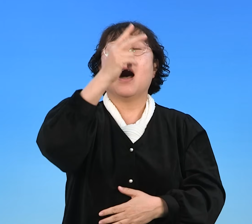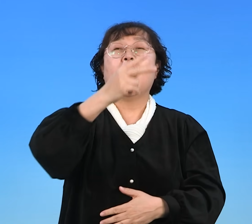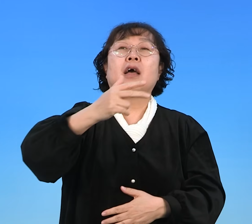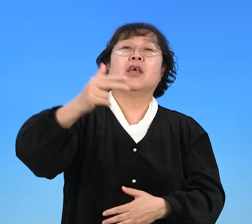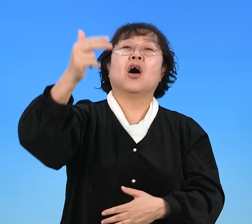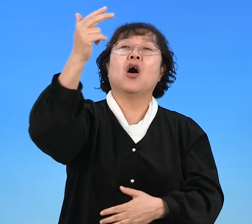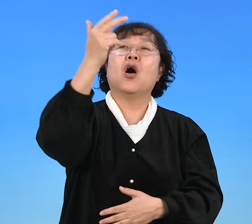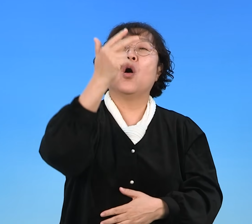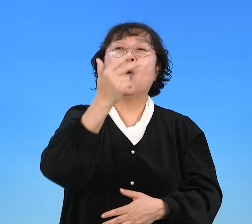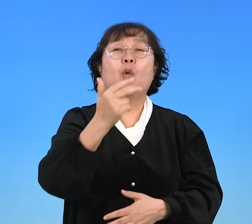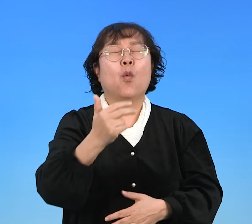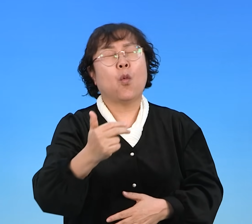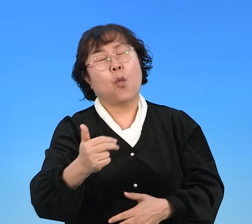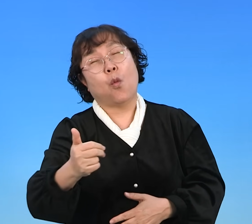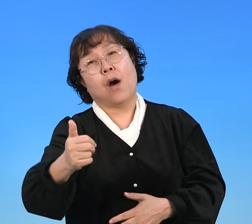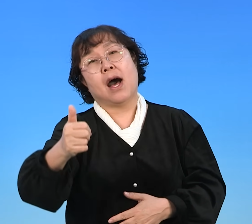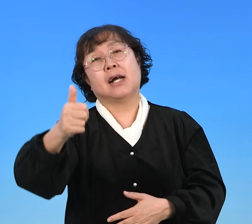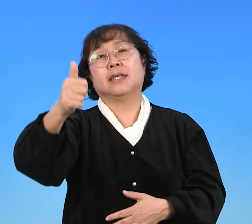여호와를